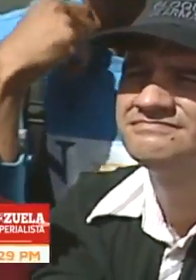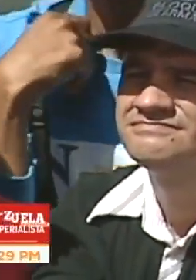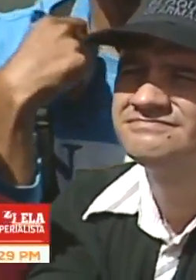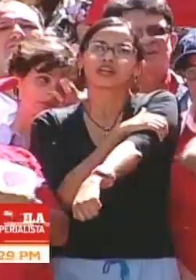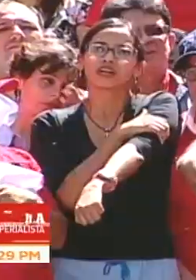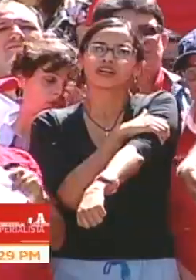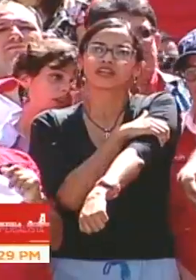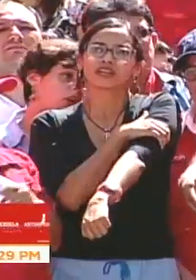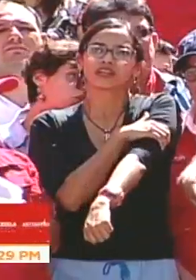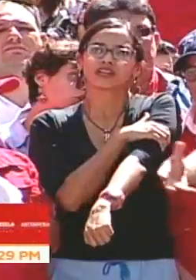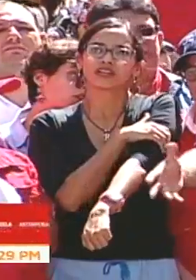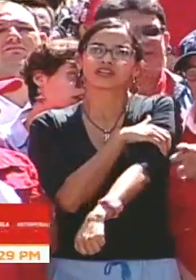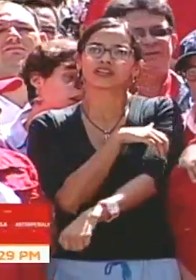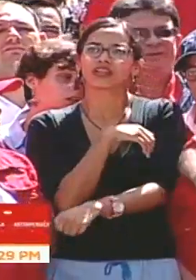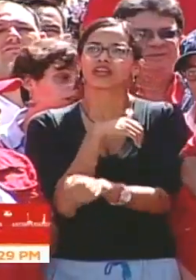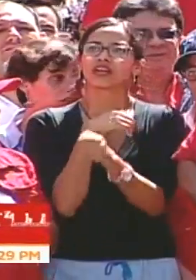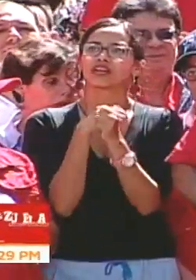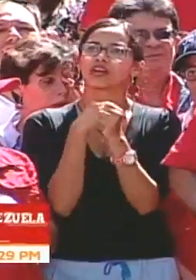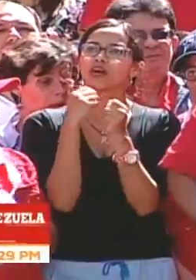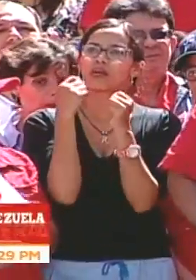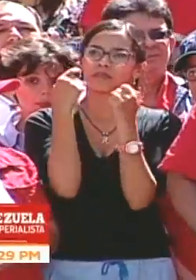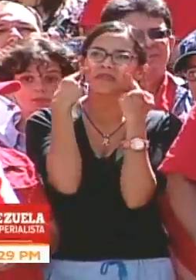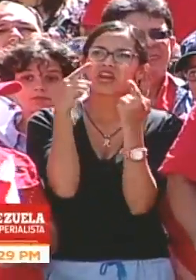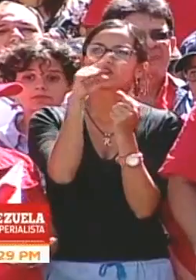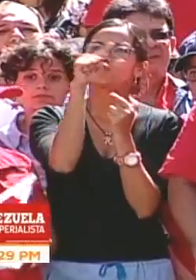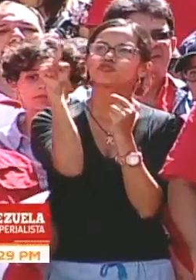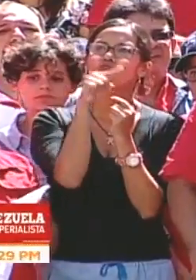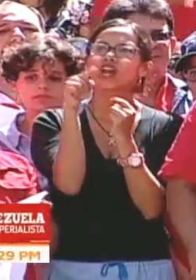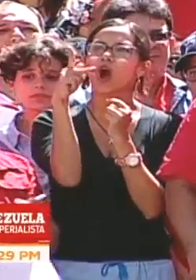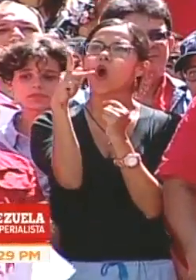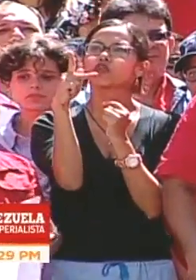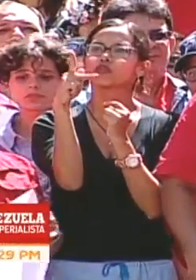enteré por zurda conducta.